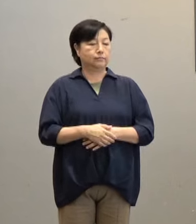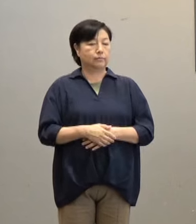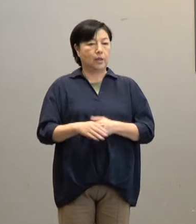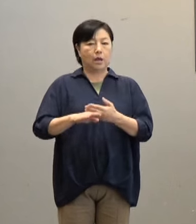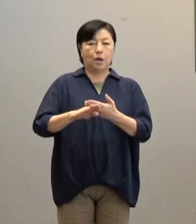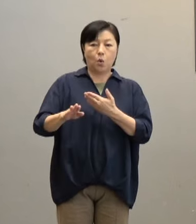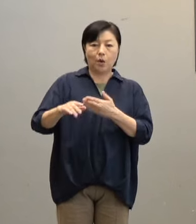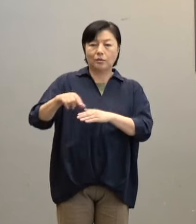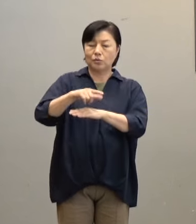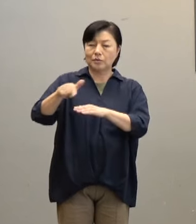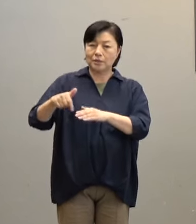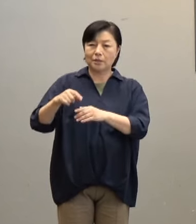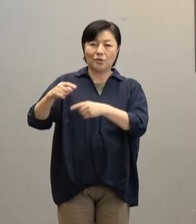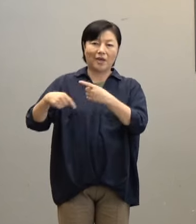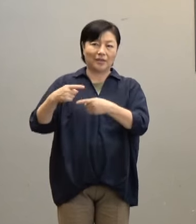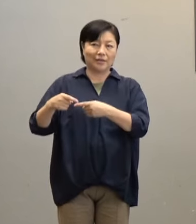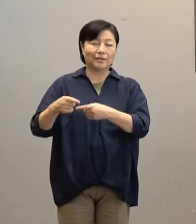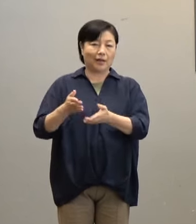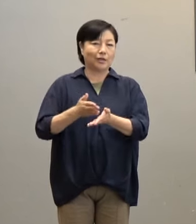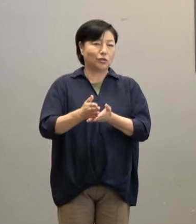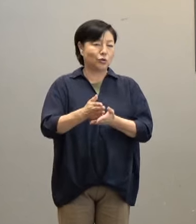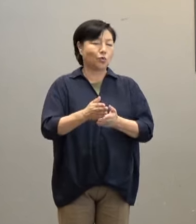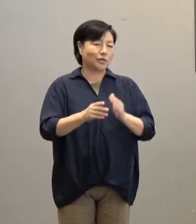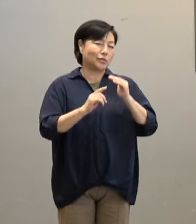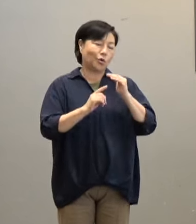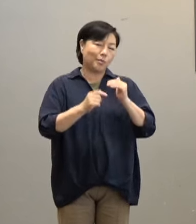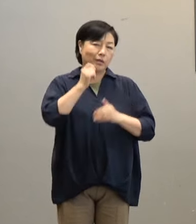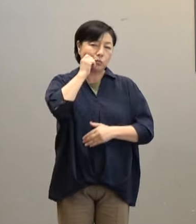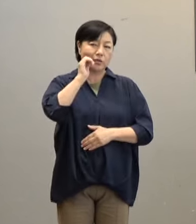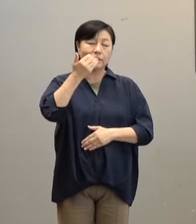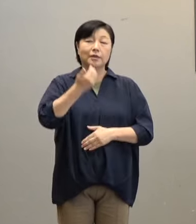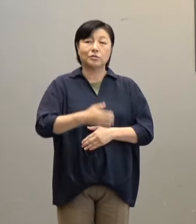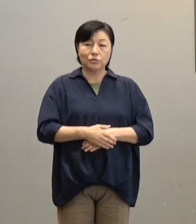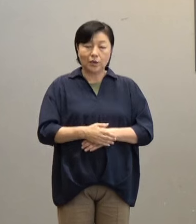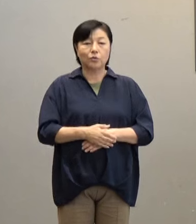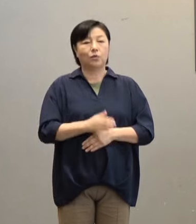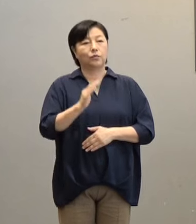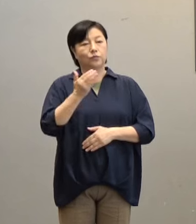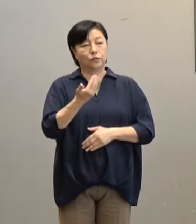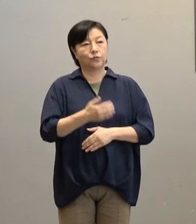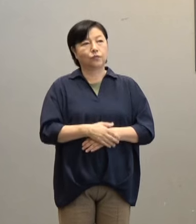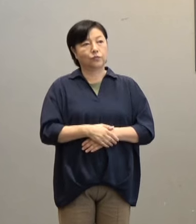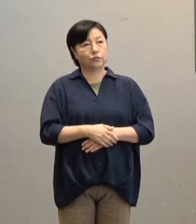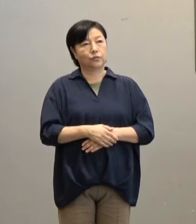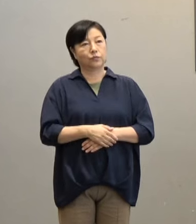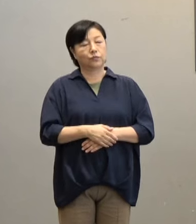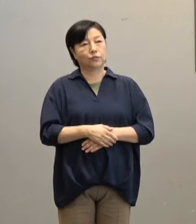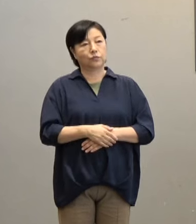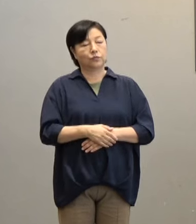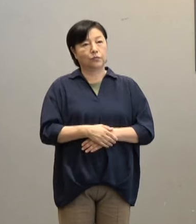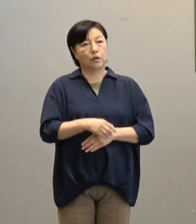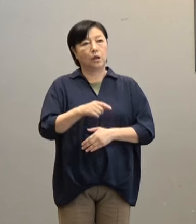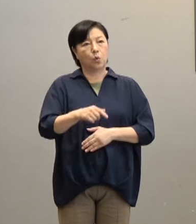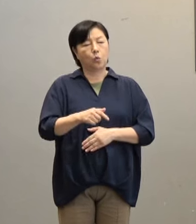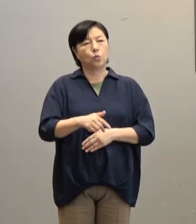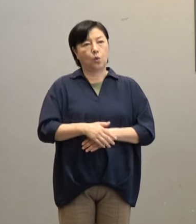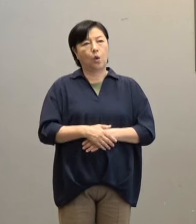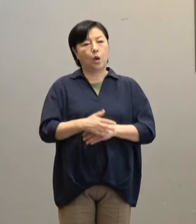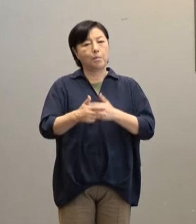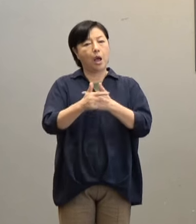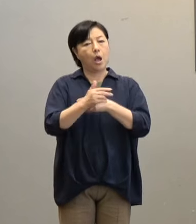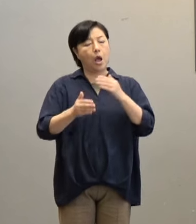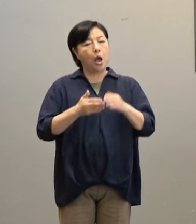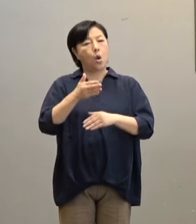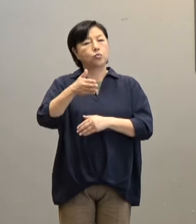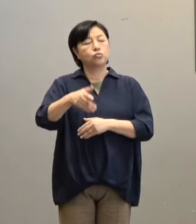他の地域のことですので、直接コメントはできないんですけれども、しかしながらこう なんていうかね、この北陸新幹線